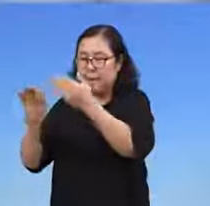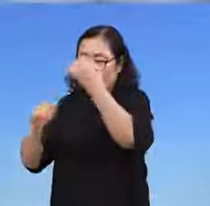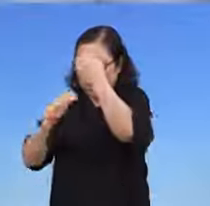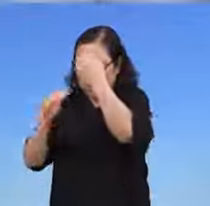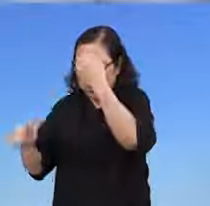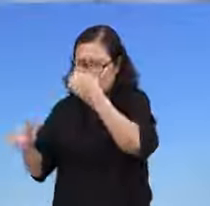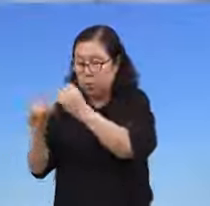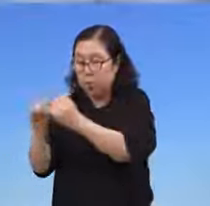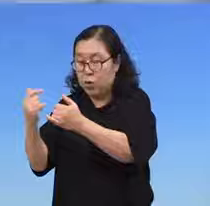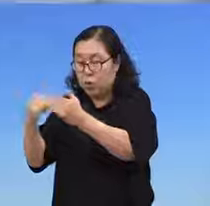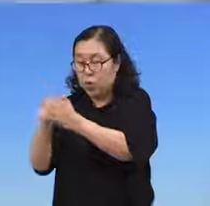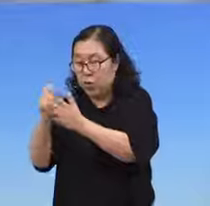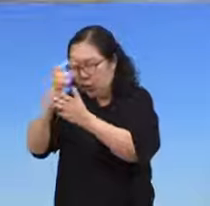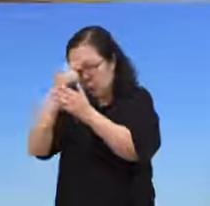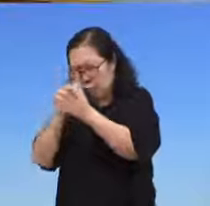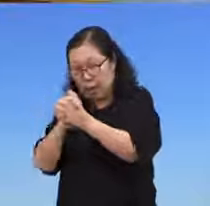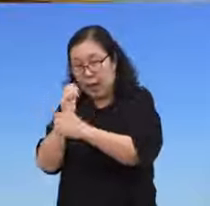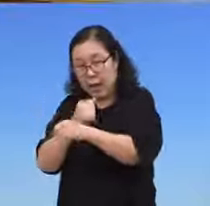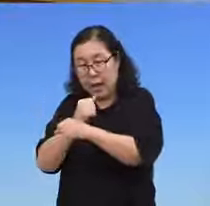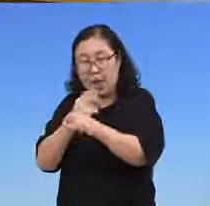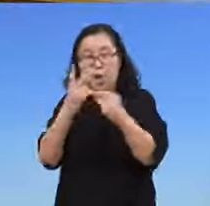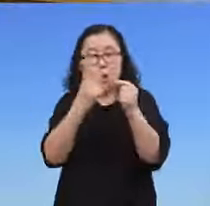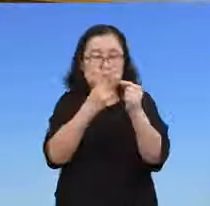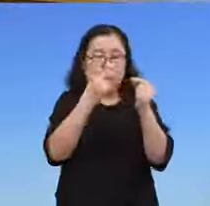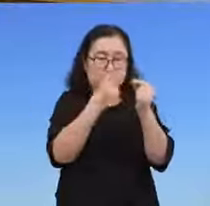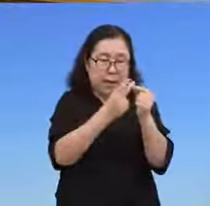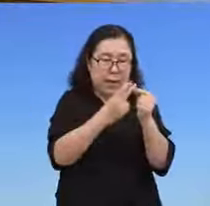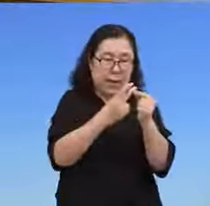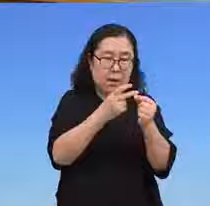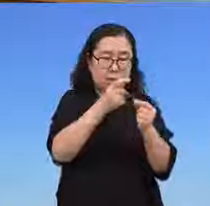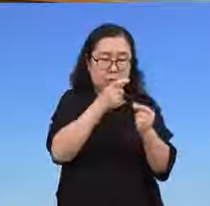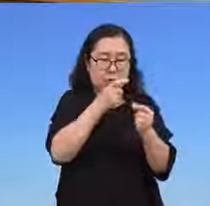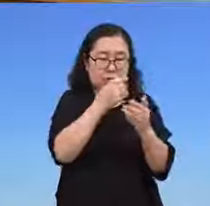번째 물줄기는 뭐냐? 자신을